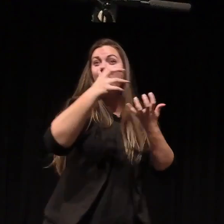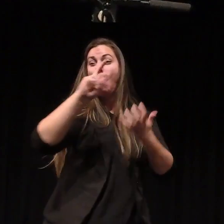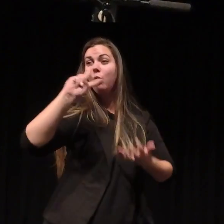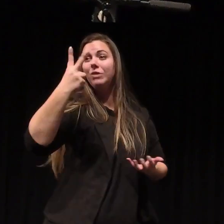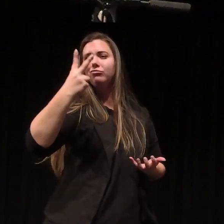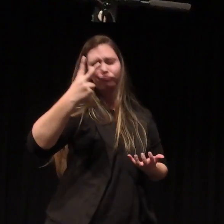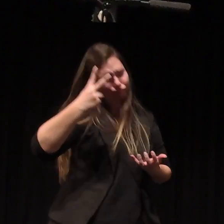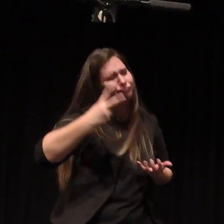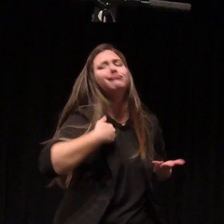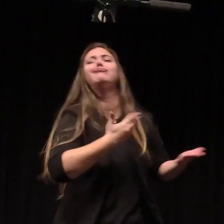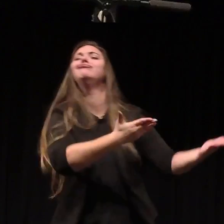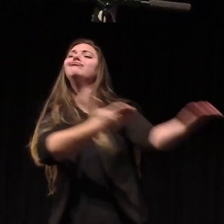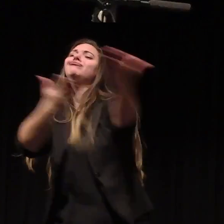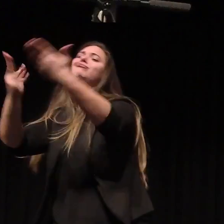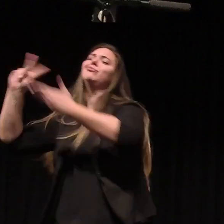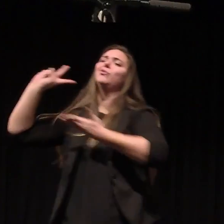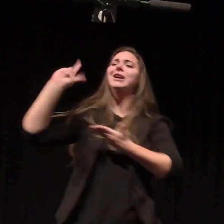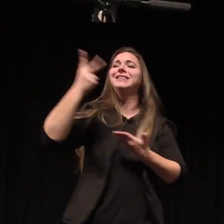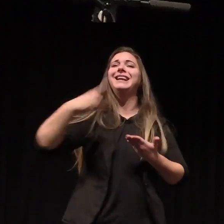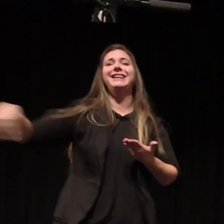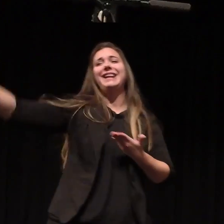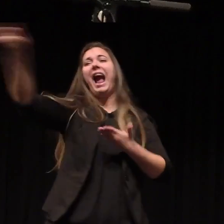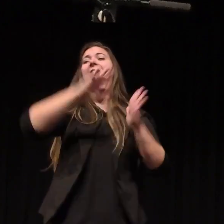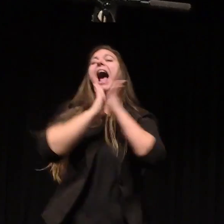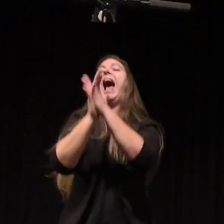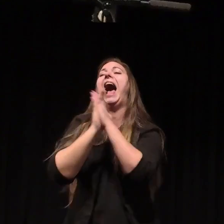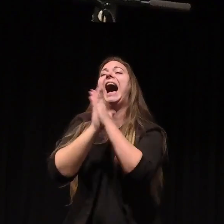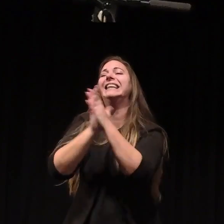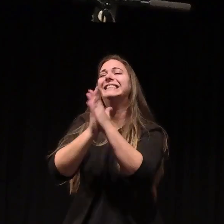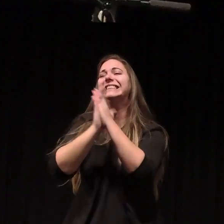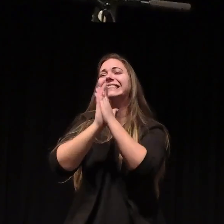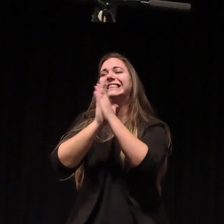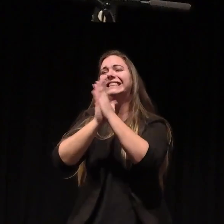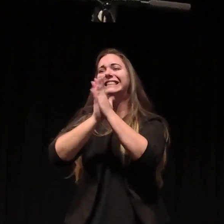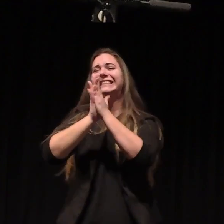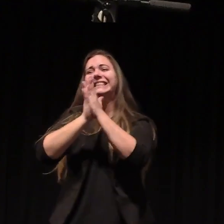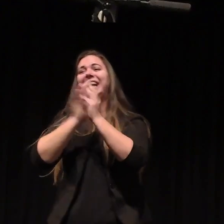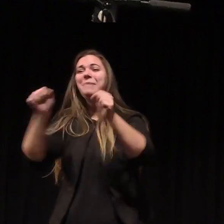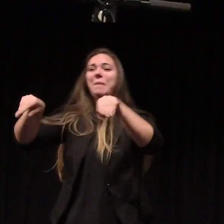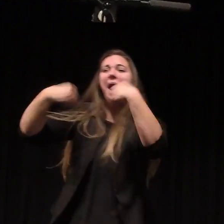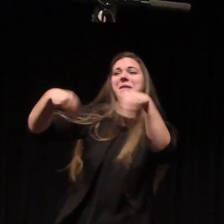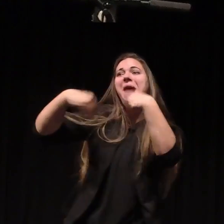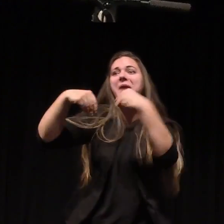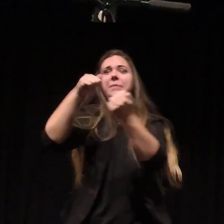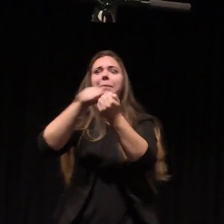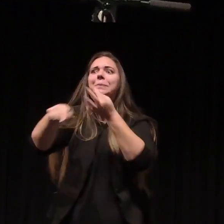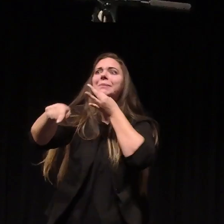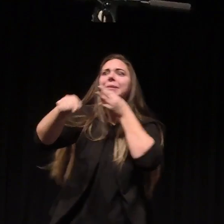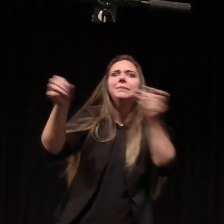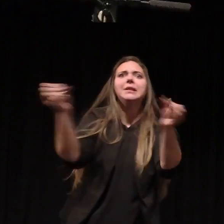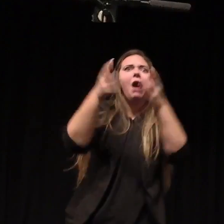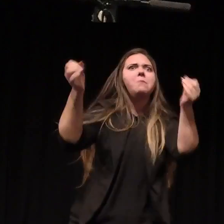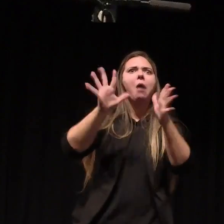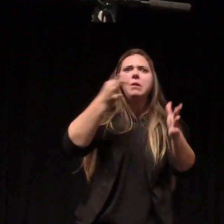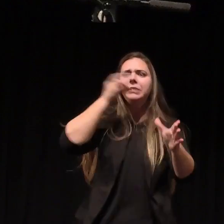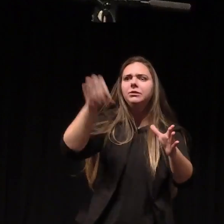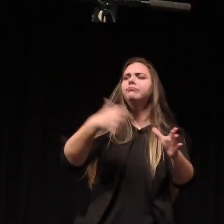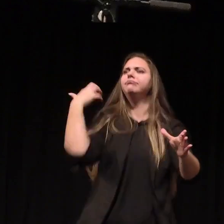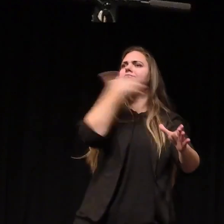villageois qui ont supplié l'étranger de leur vendre son caillou magique pour qu'eux aussi puissent faire une soupe comme